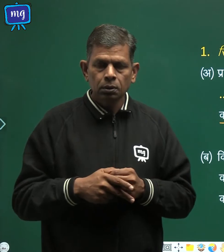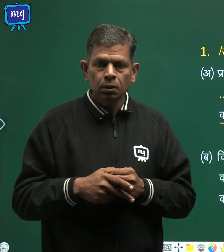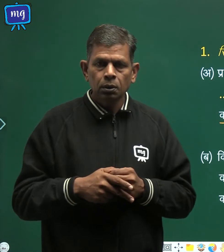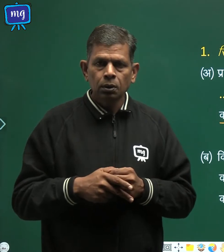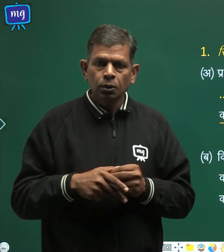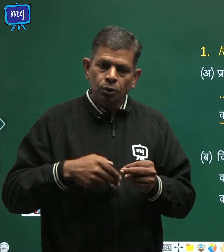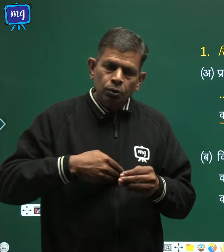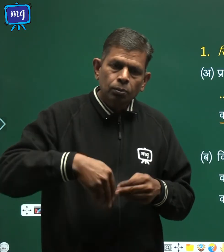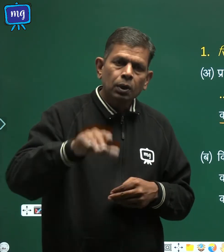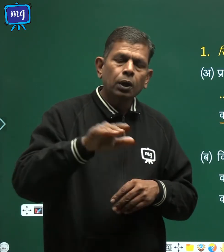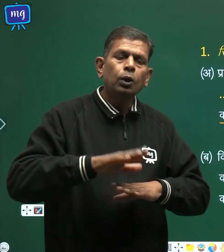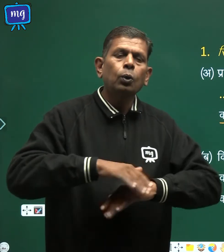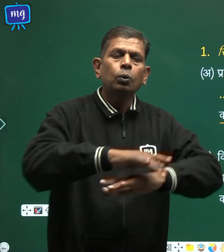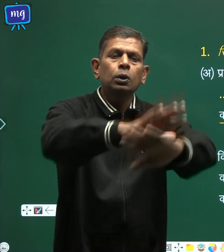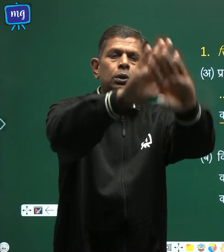पलायन करते हैं।